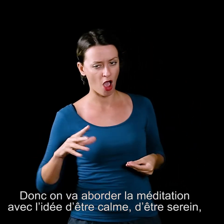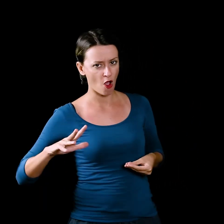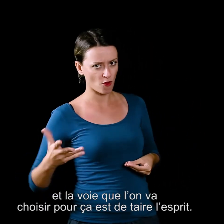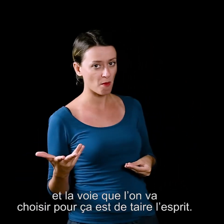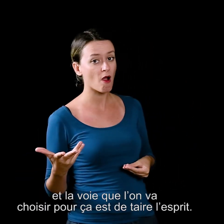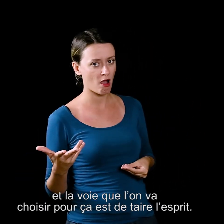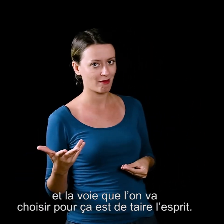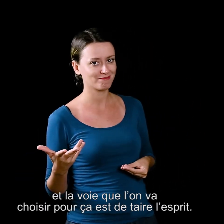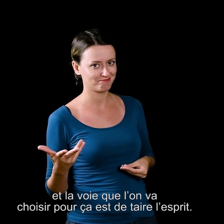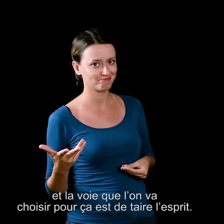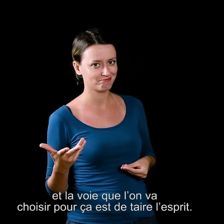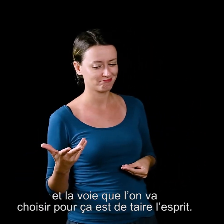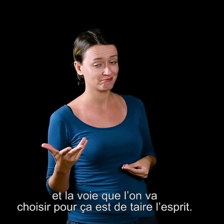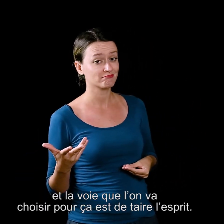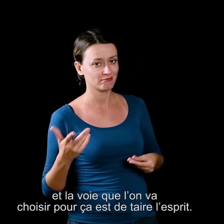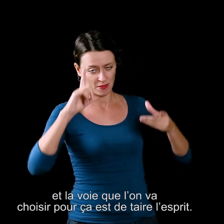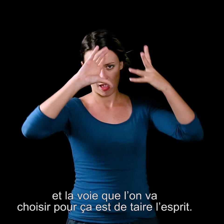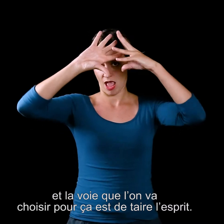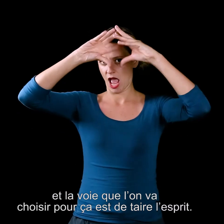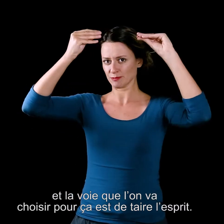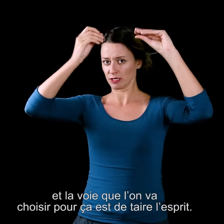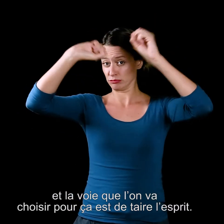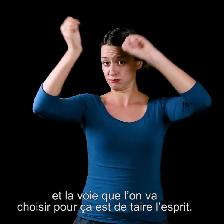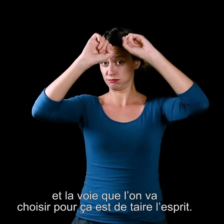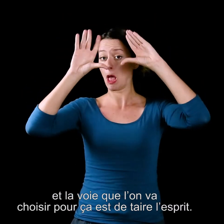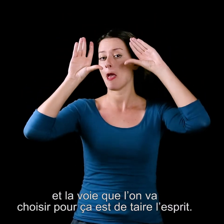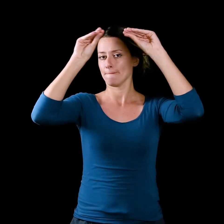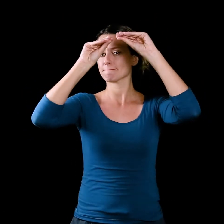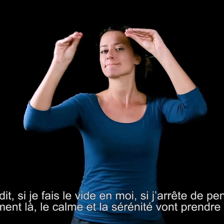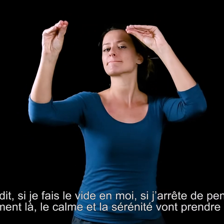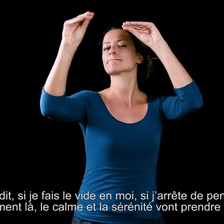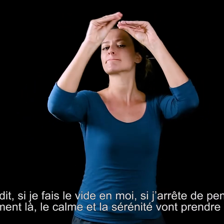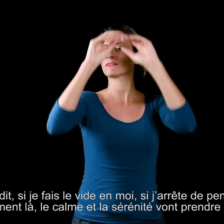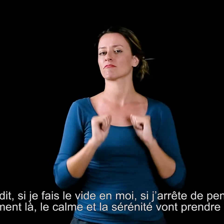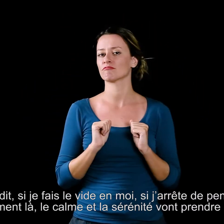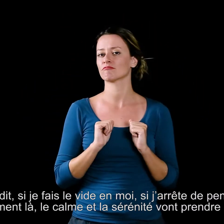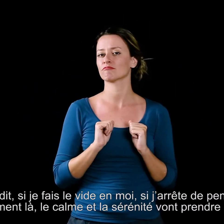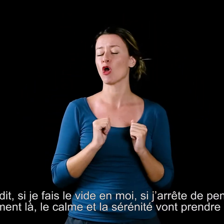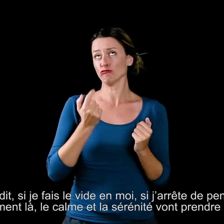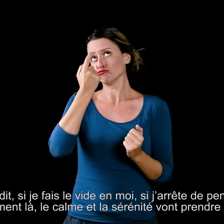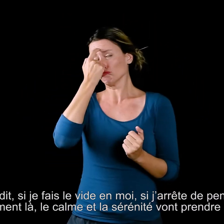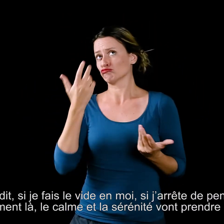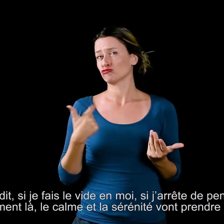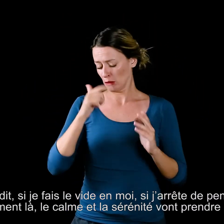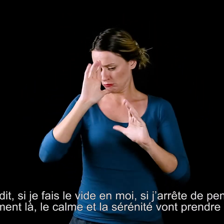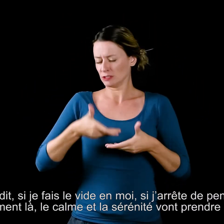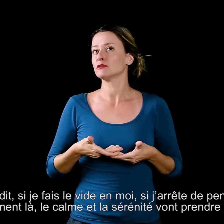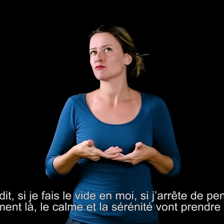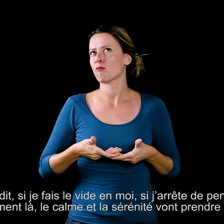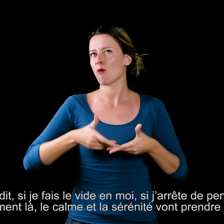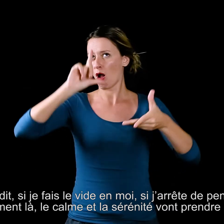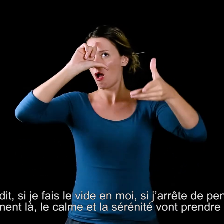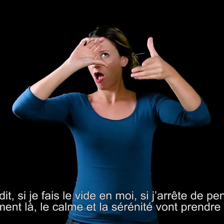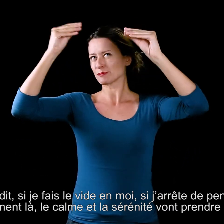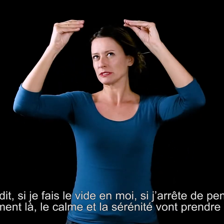serein, et la voie que l'on va choisir pour ça est de taire l'esprit. On se dit, si je fais le vide